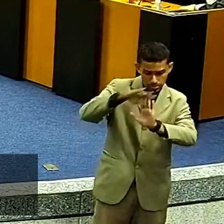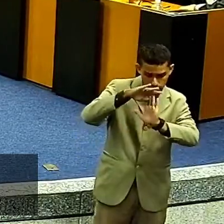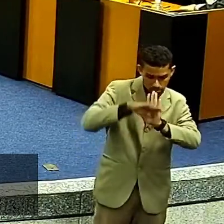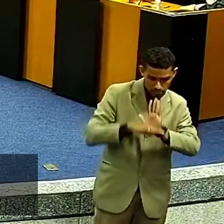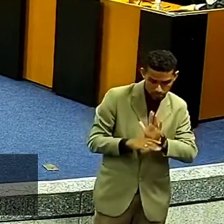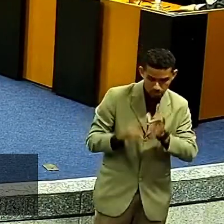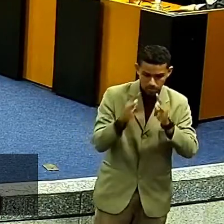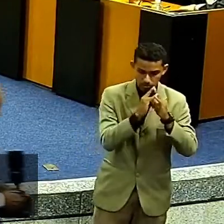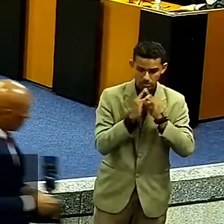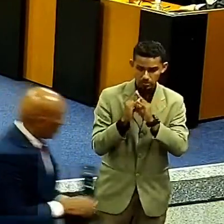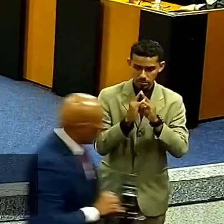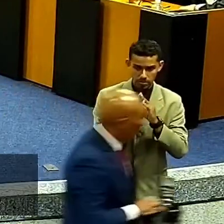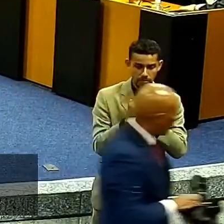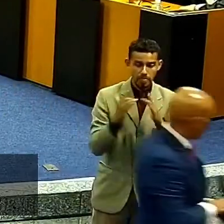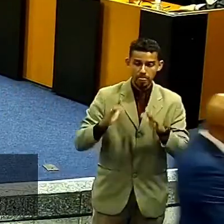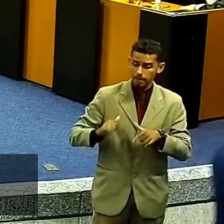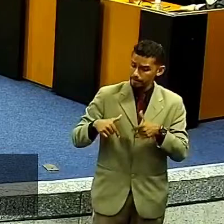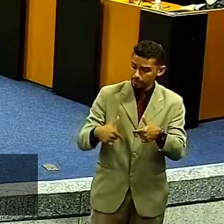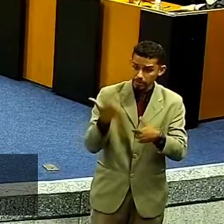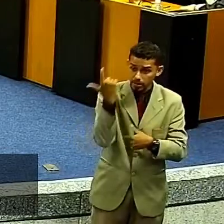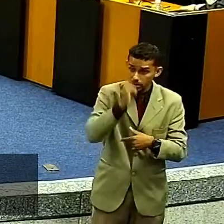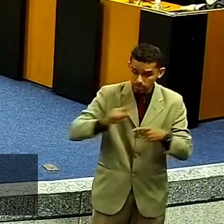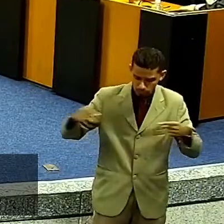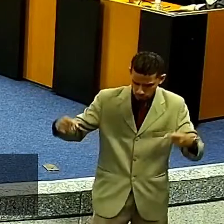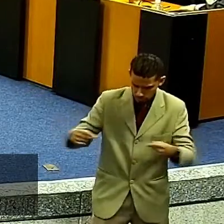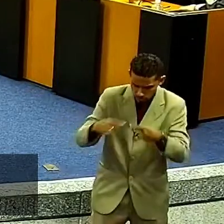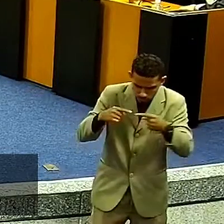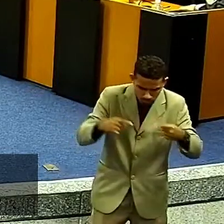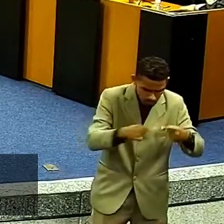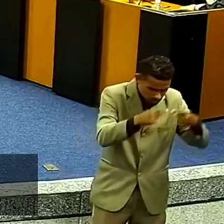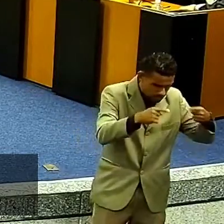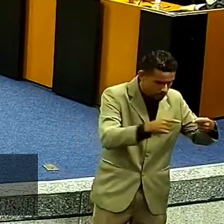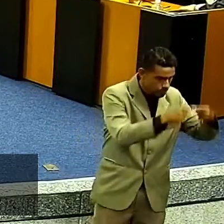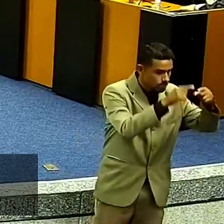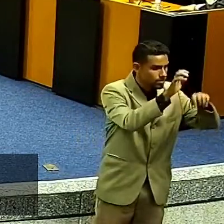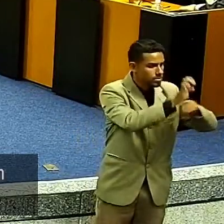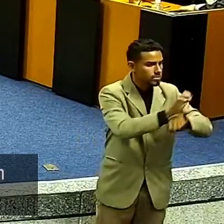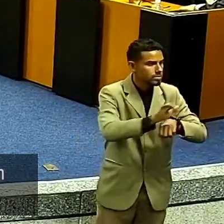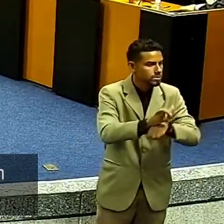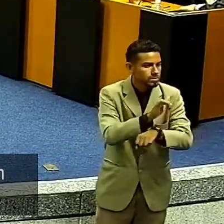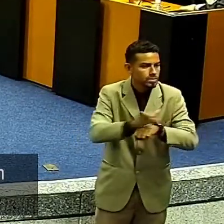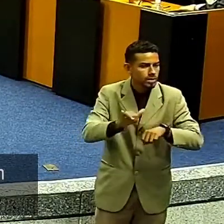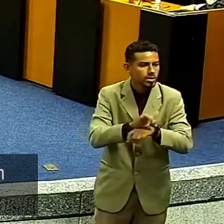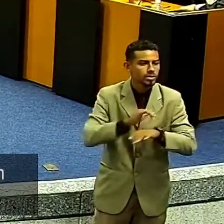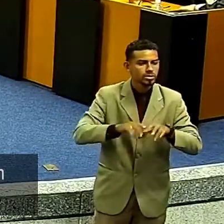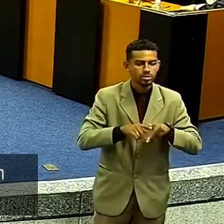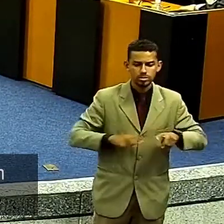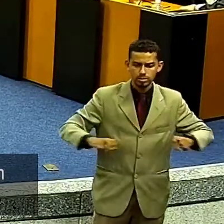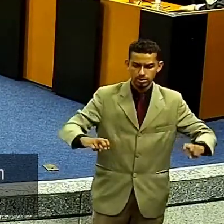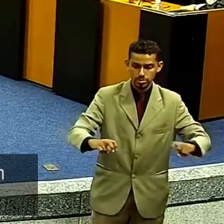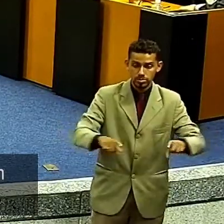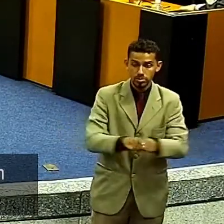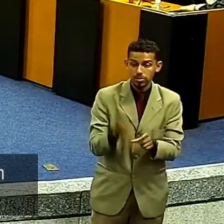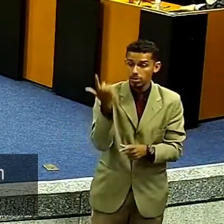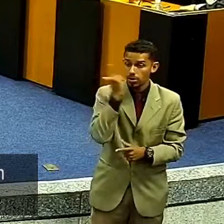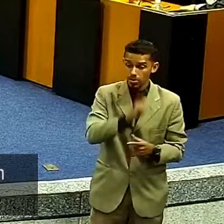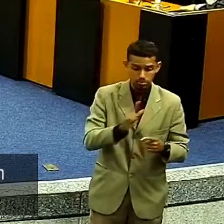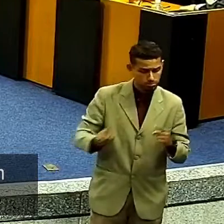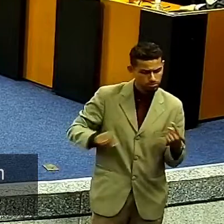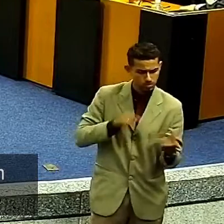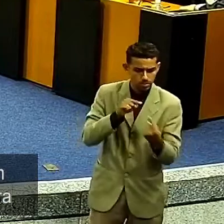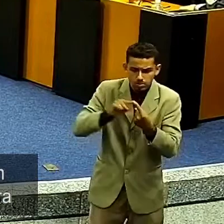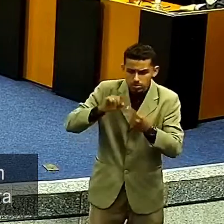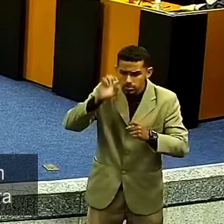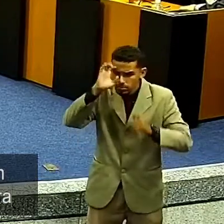institucional com ações sempre alinhadas às estratégia desta corte para a construção de paradigmas